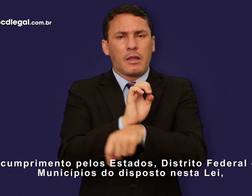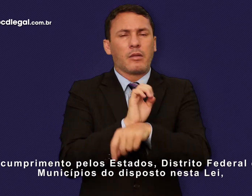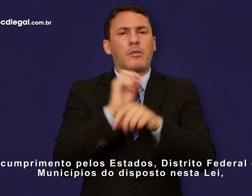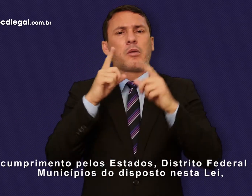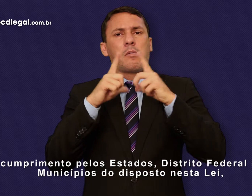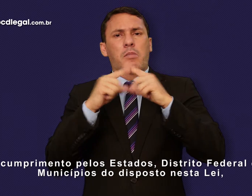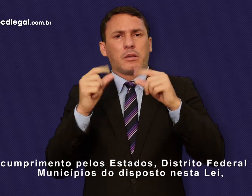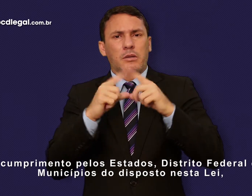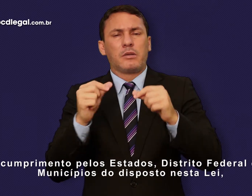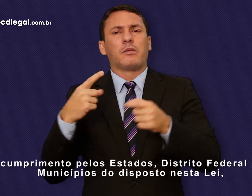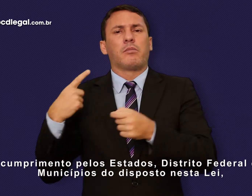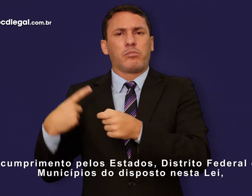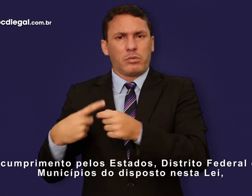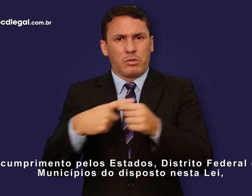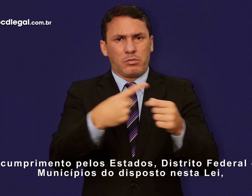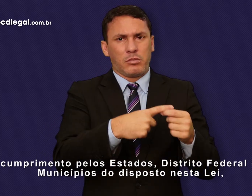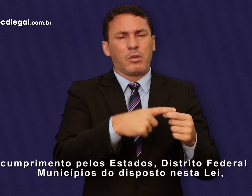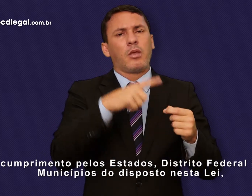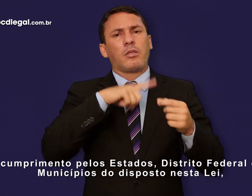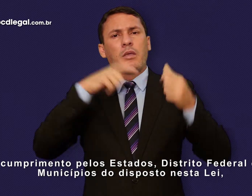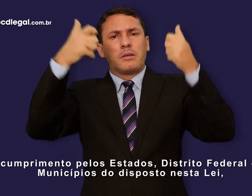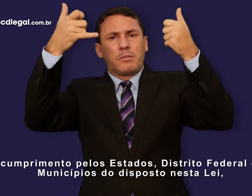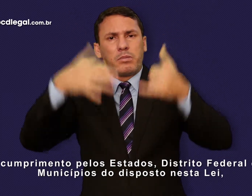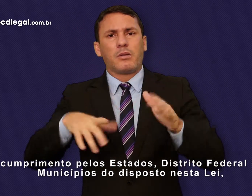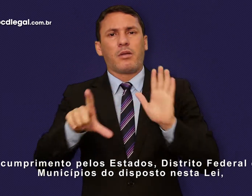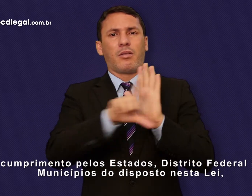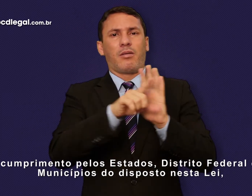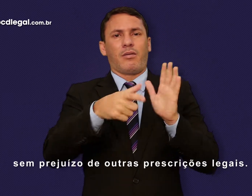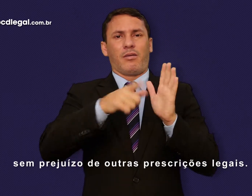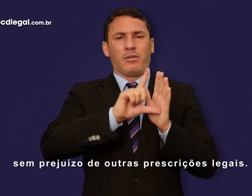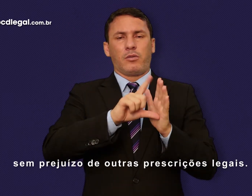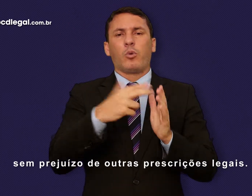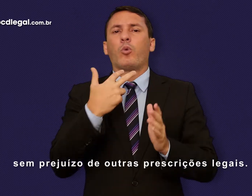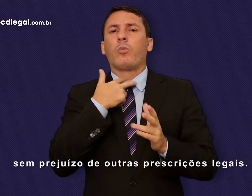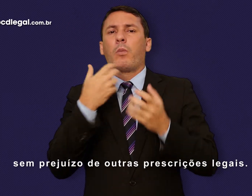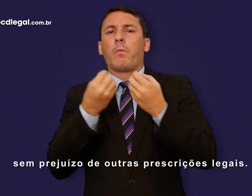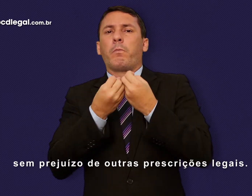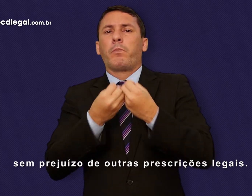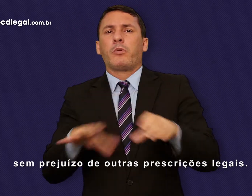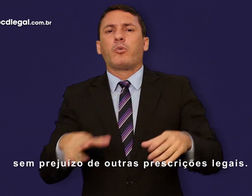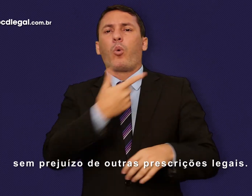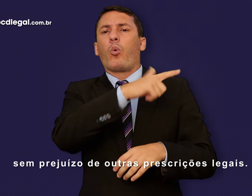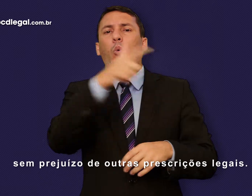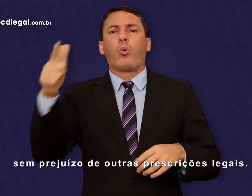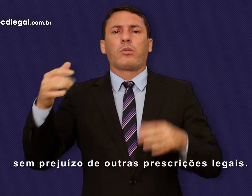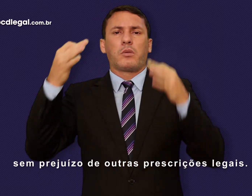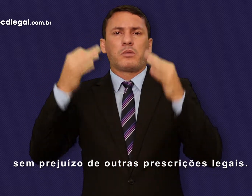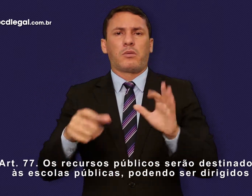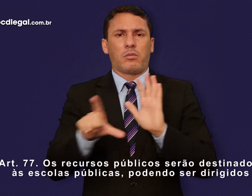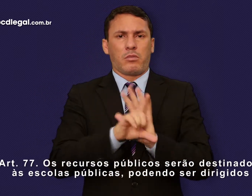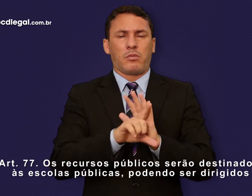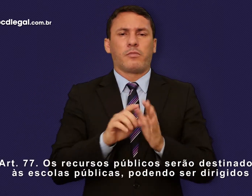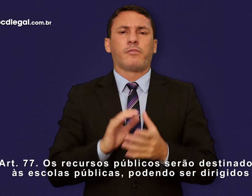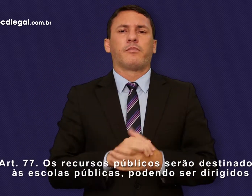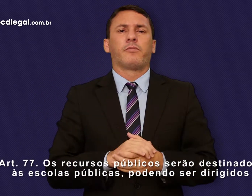atendimento. Artigo 76. A ação supletiva e redistributiva prevista no artigo anterior ficará